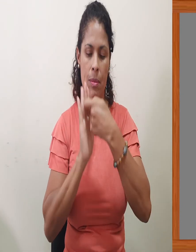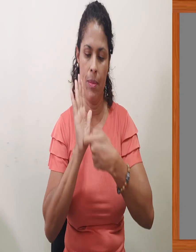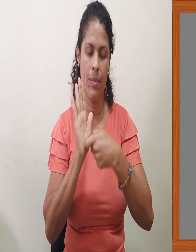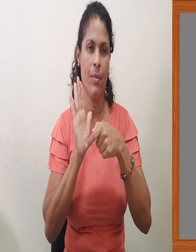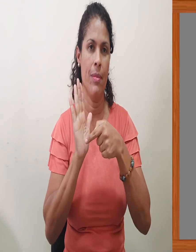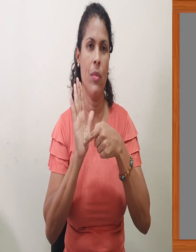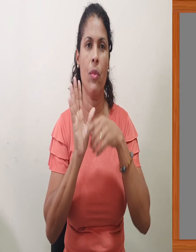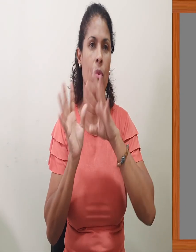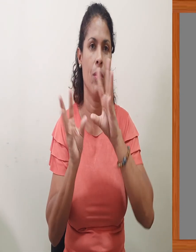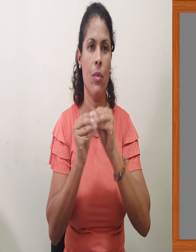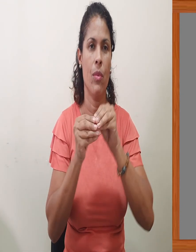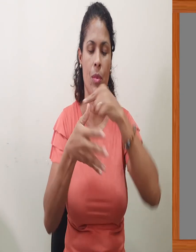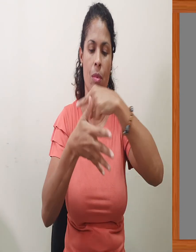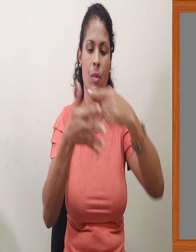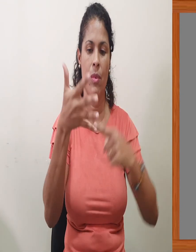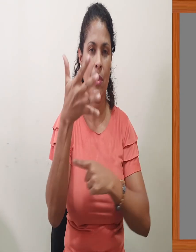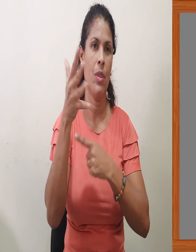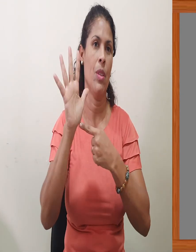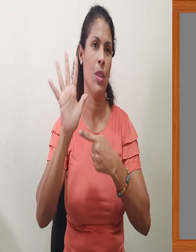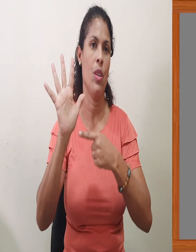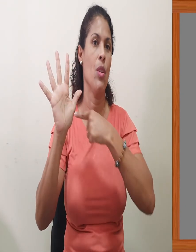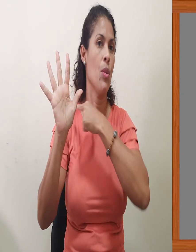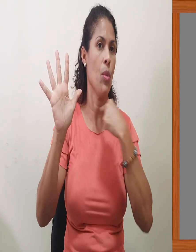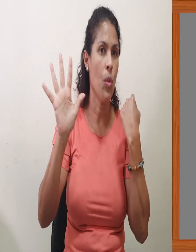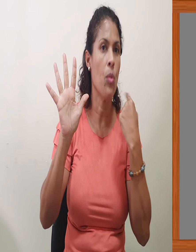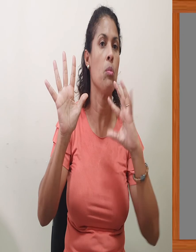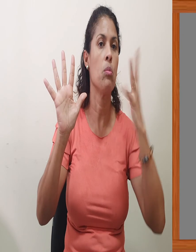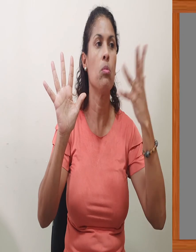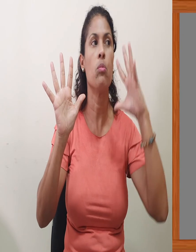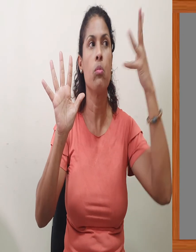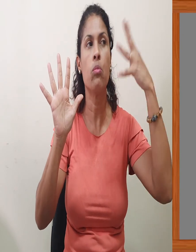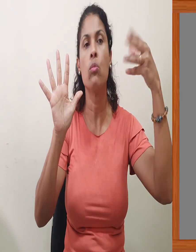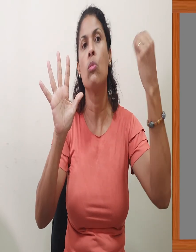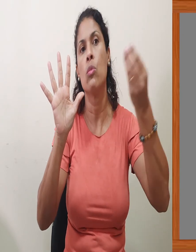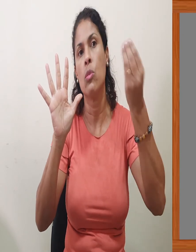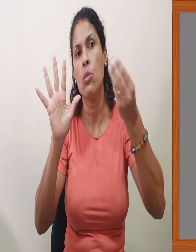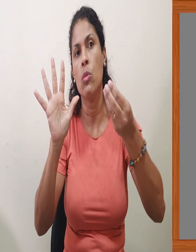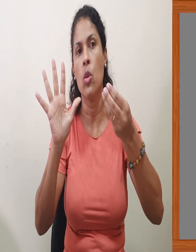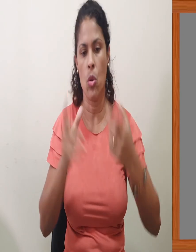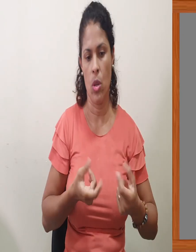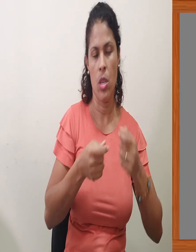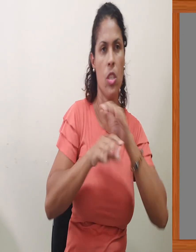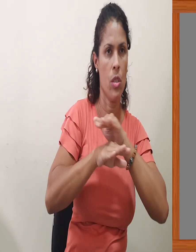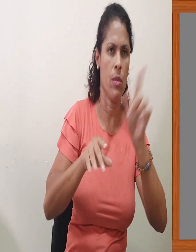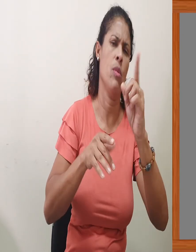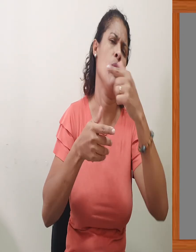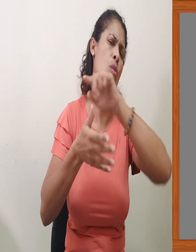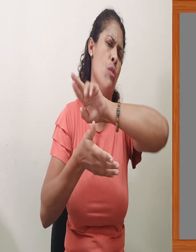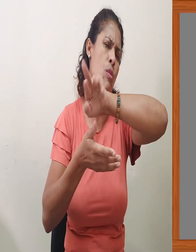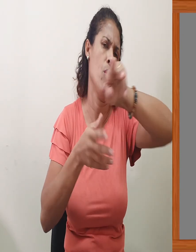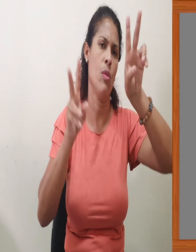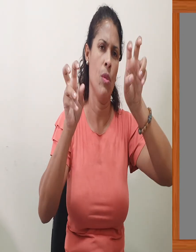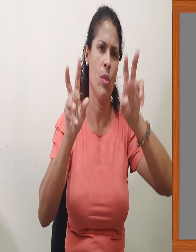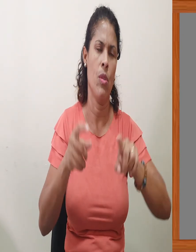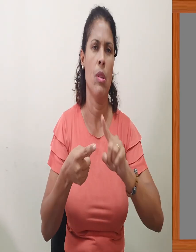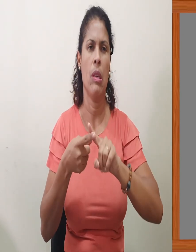antes disso, gostaria de sugerir a leitura do livro Sobre a Morte e o Morrer, onde a autora define